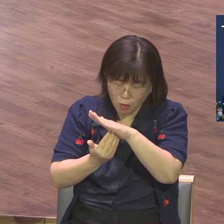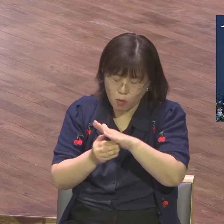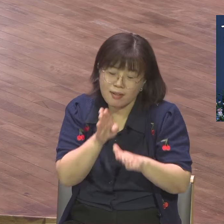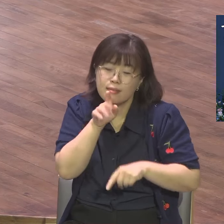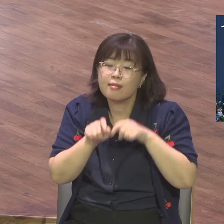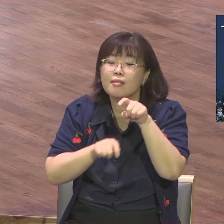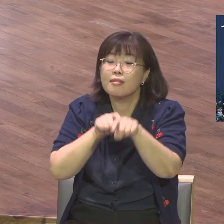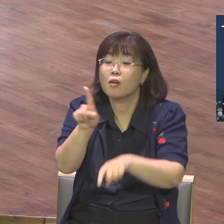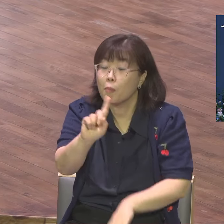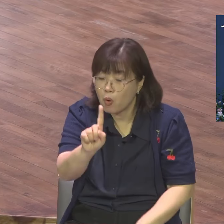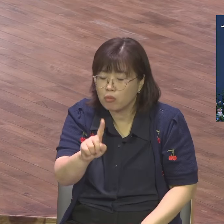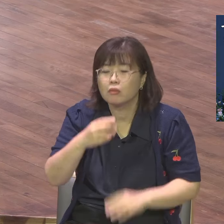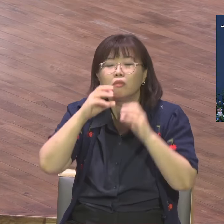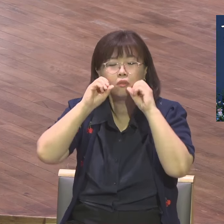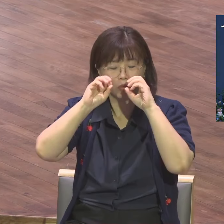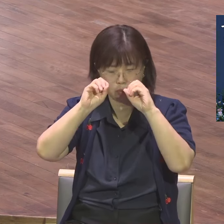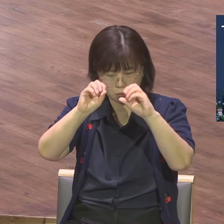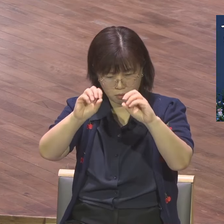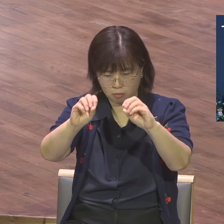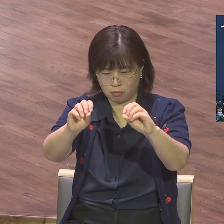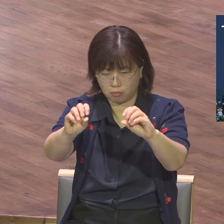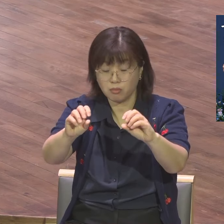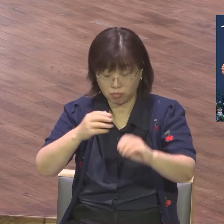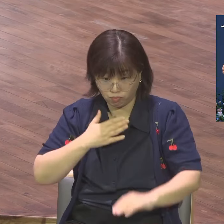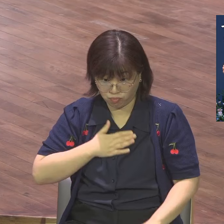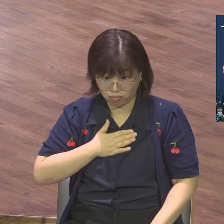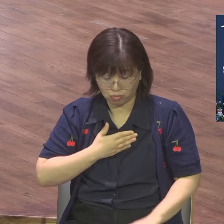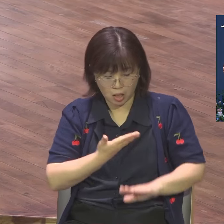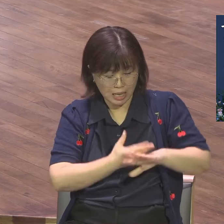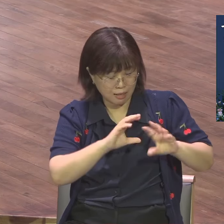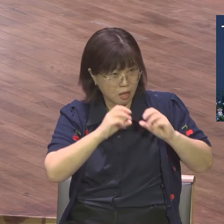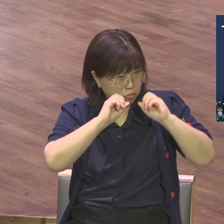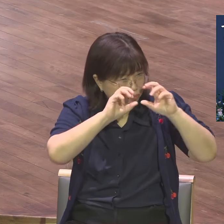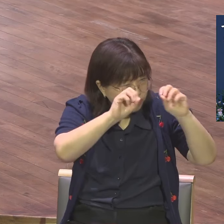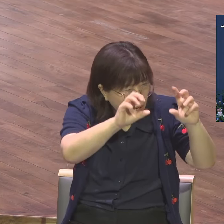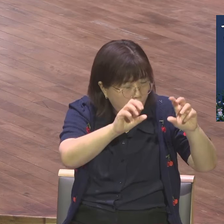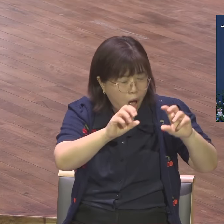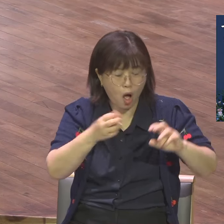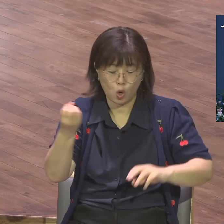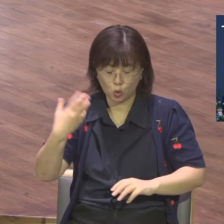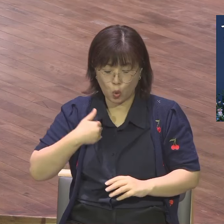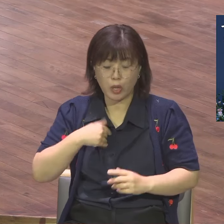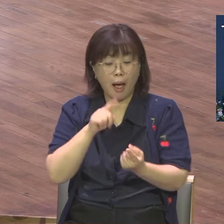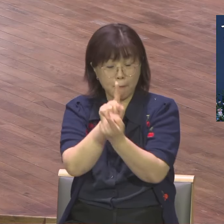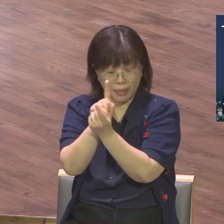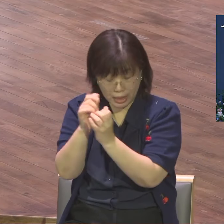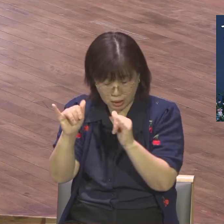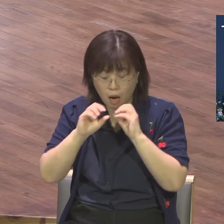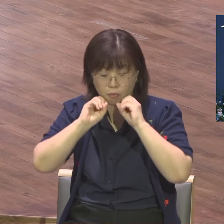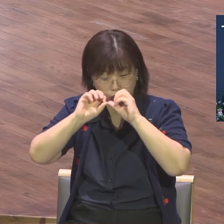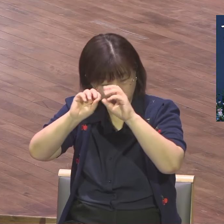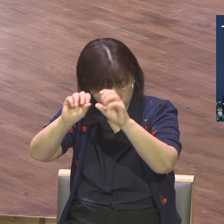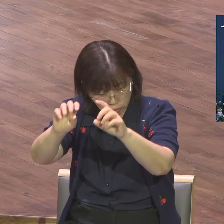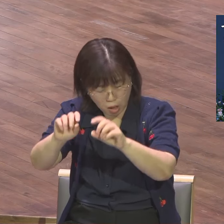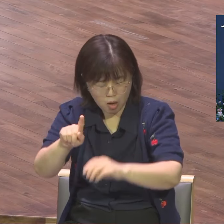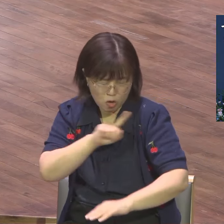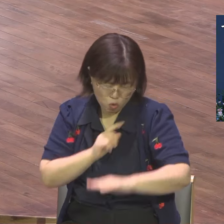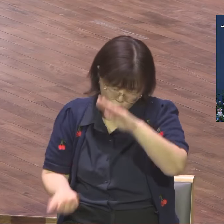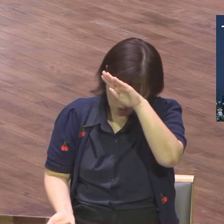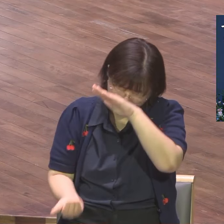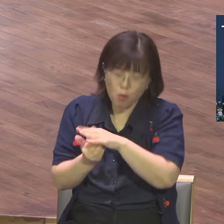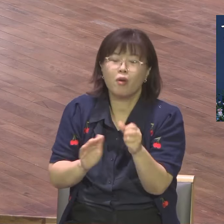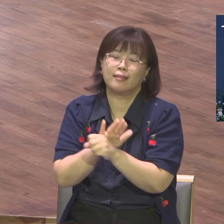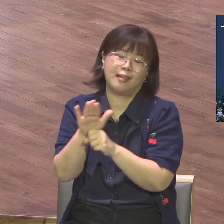선교예요. 땅끝까지 모든 족속을 만민에게 복음을 증거하기 위해서 생을 들였다. 하나님